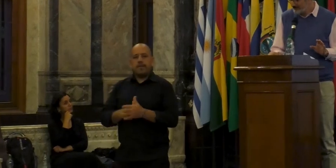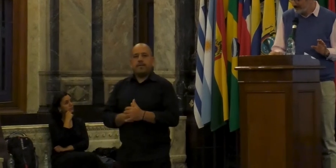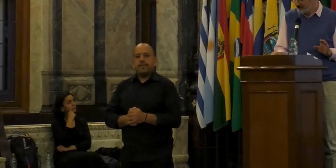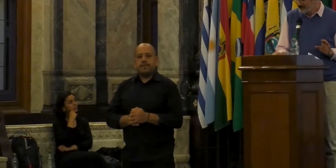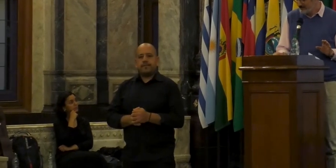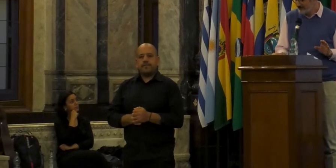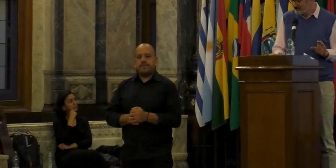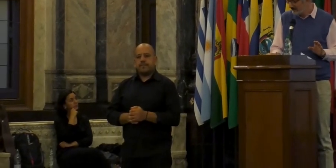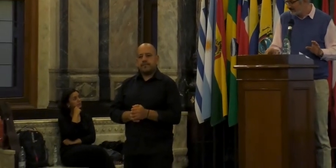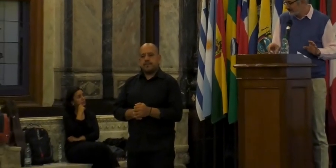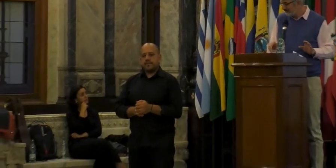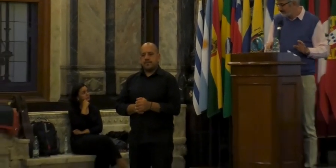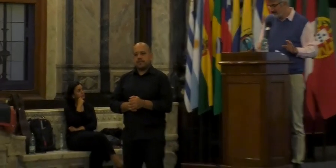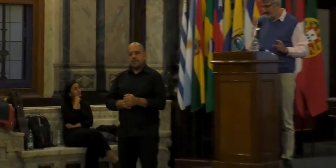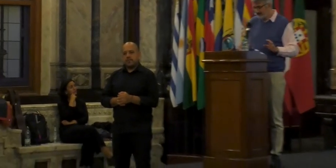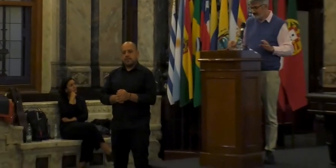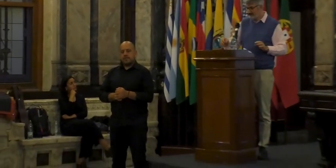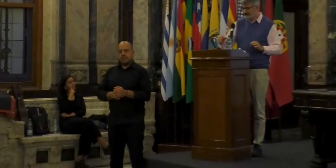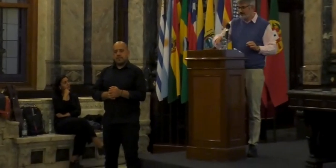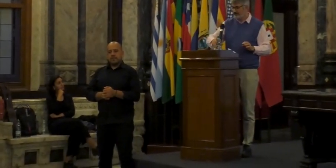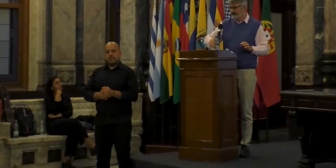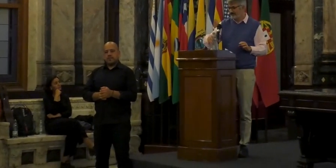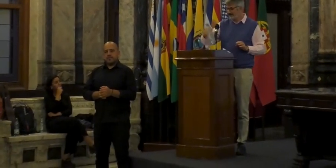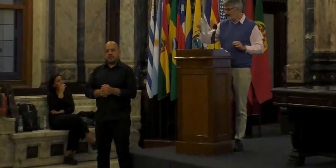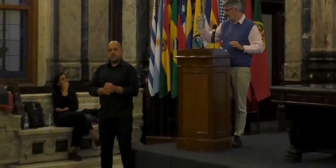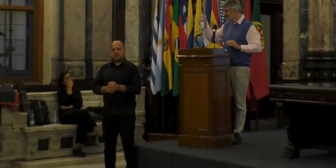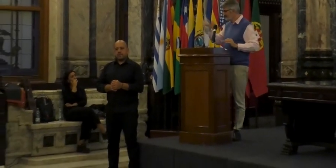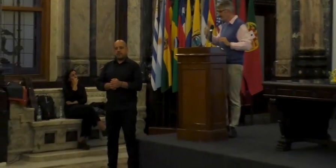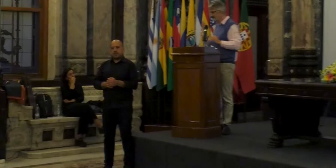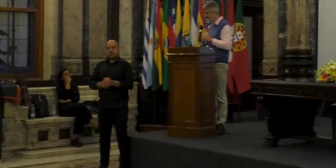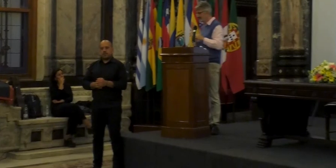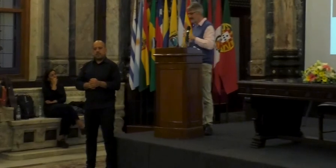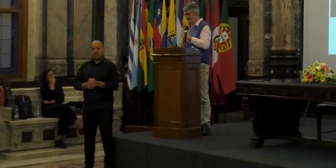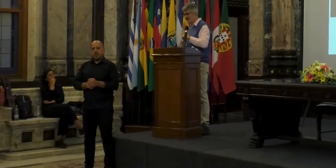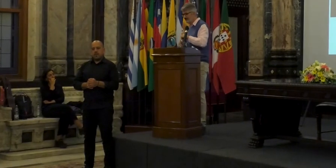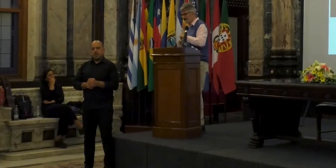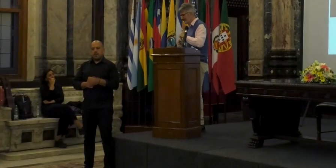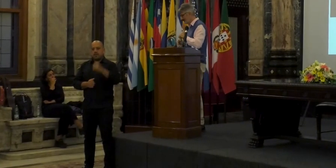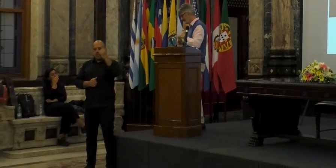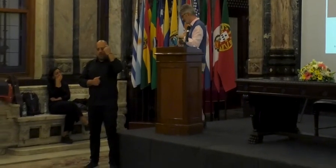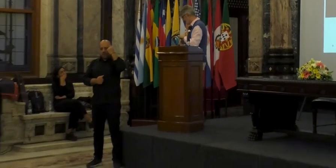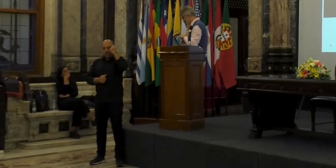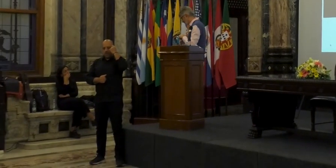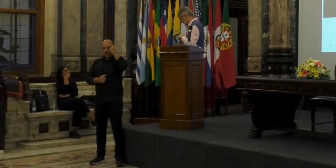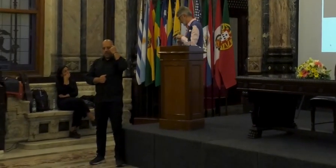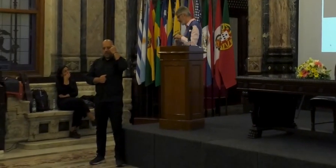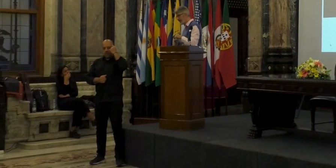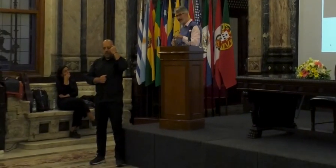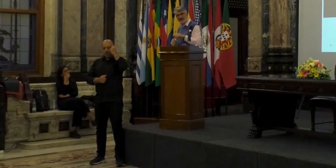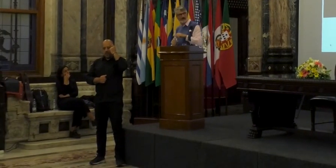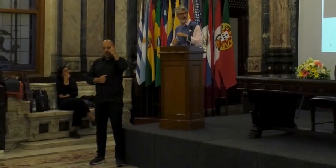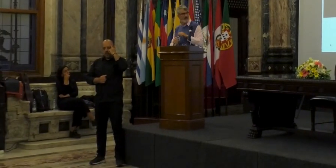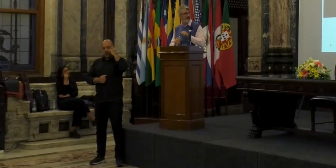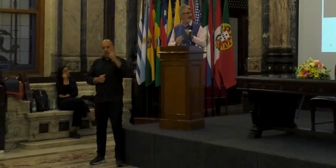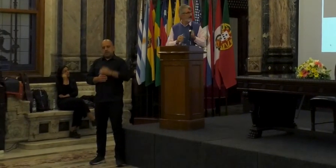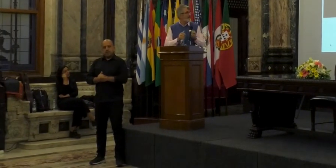Yo juro, compañeros, no debía de quererte. ¿Dónde he puesto la escoba,